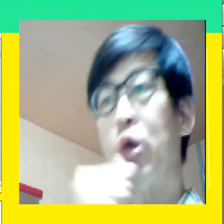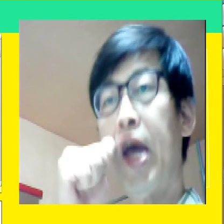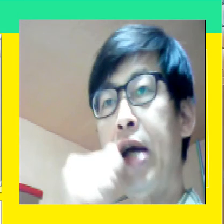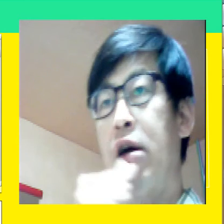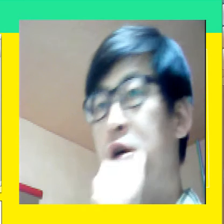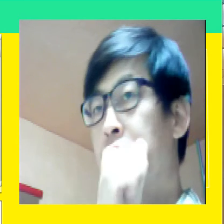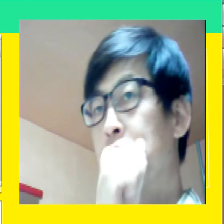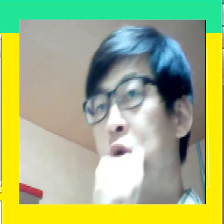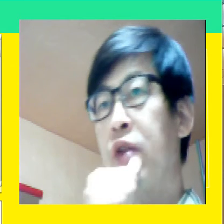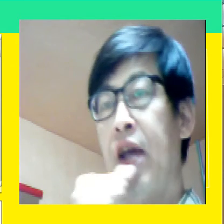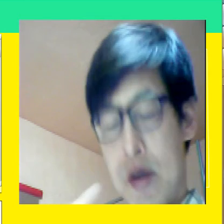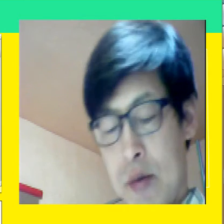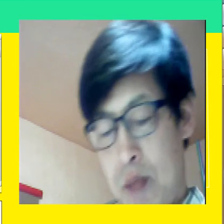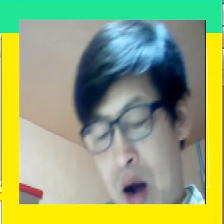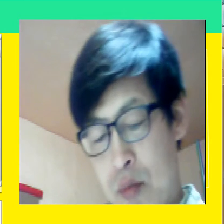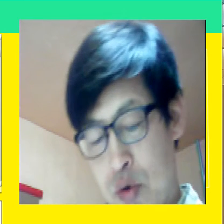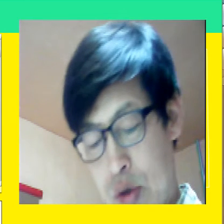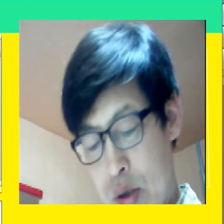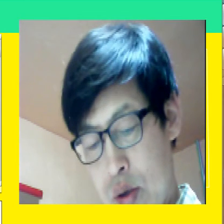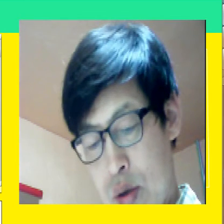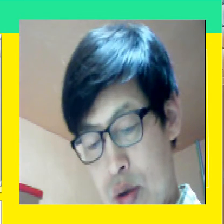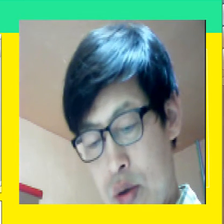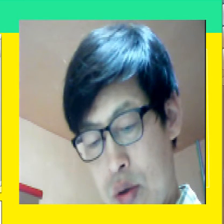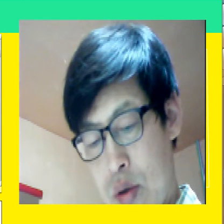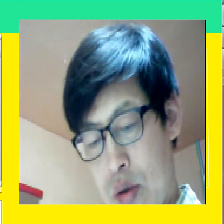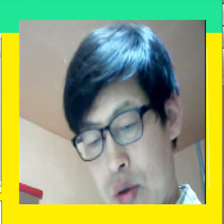초대. 초대. 방문.